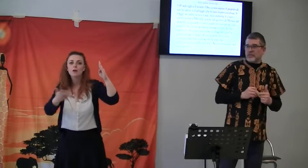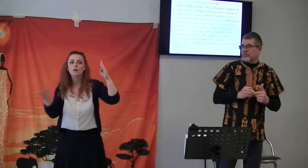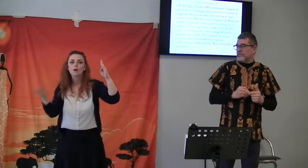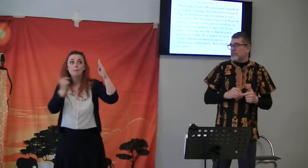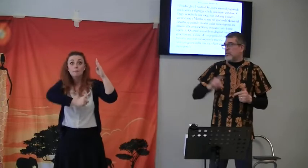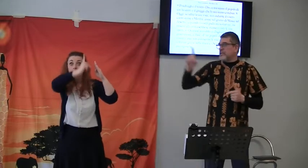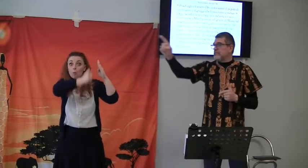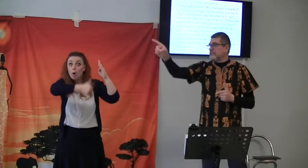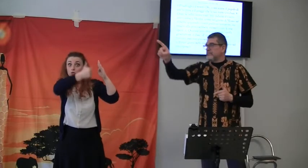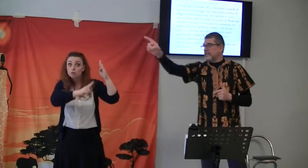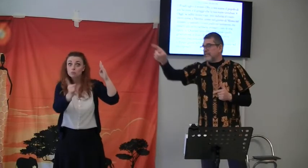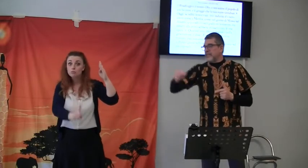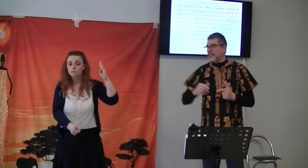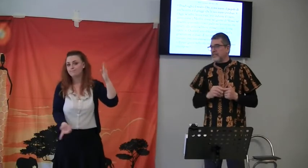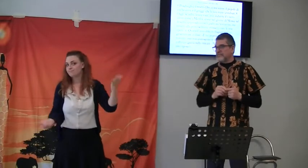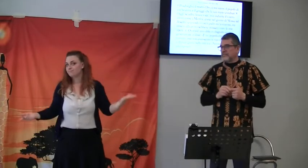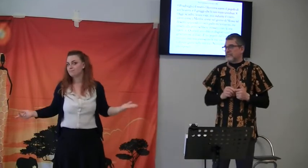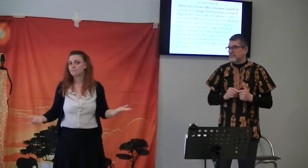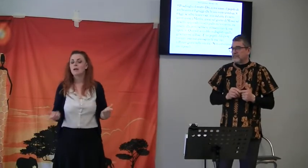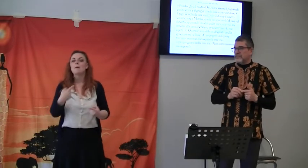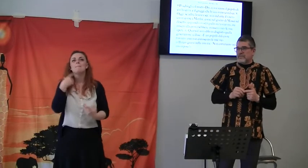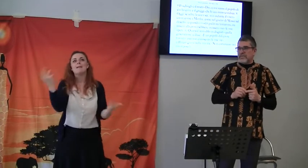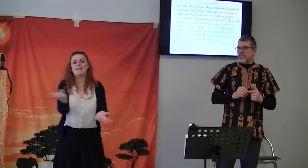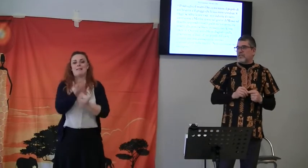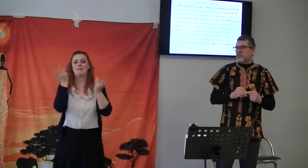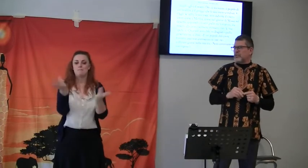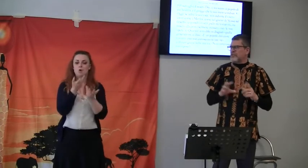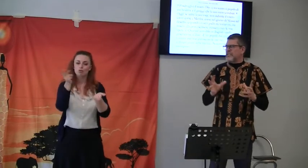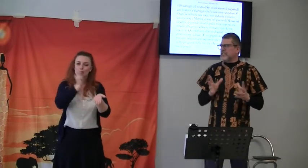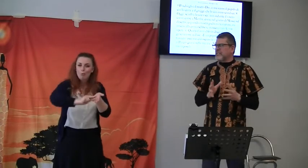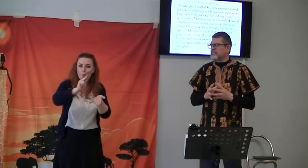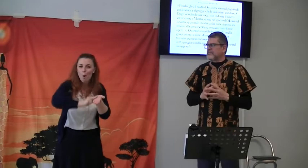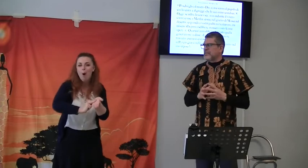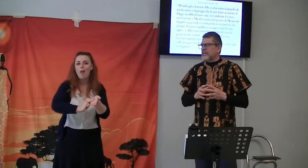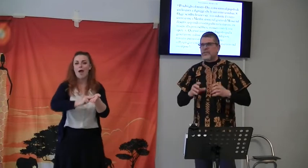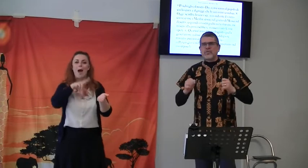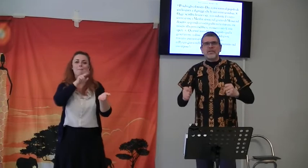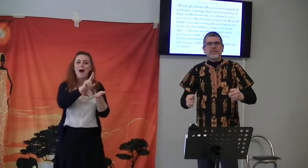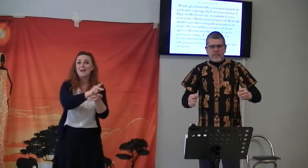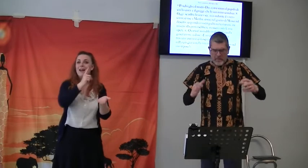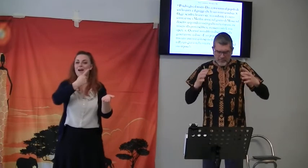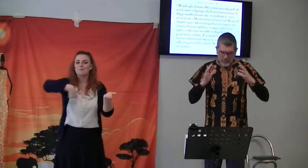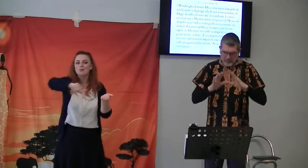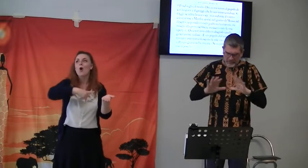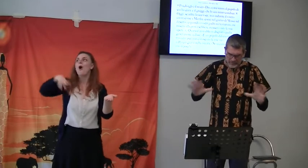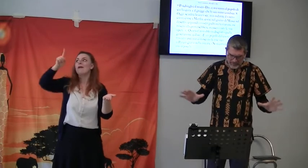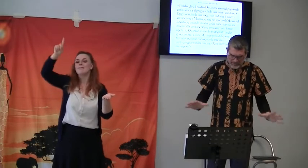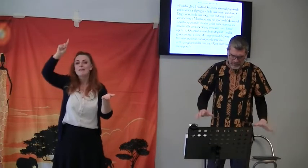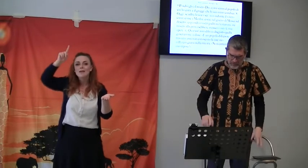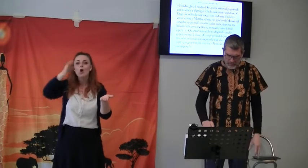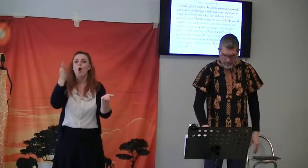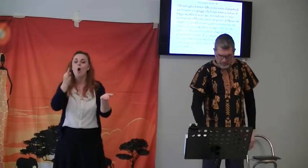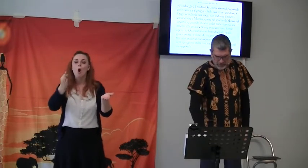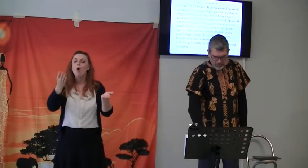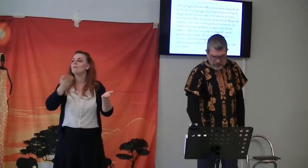di Dio fuori per le strade. La gente subito si irrita. Per cui abbiamo messo da parte